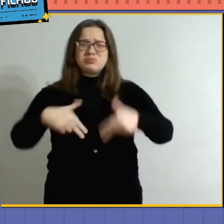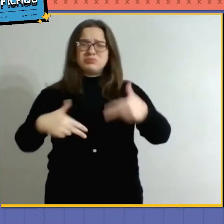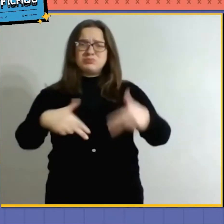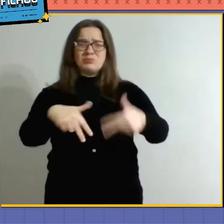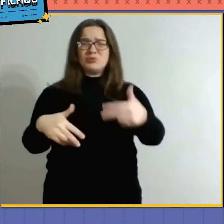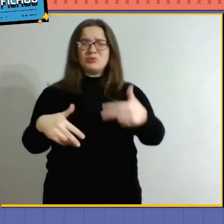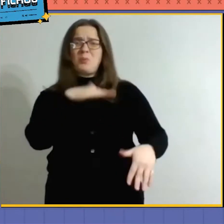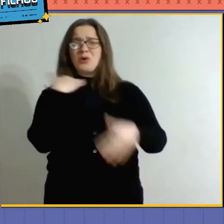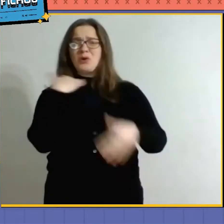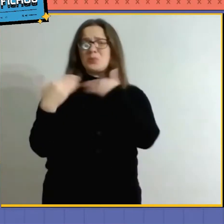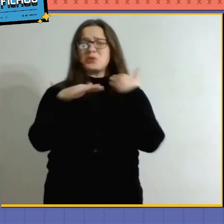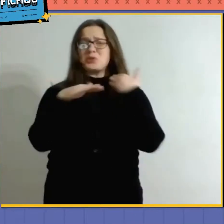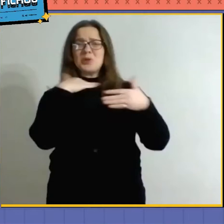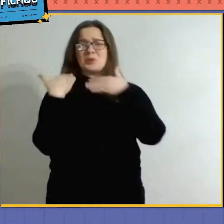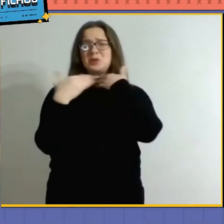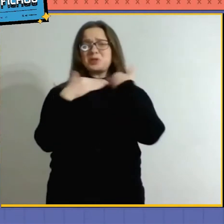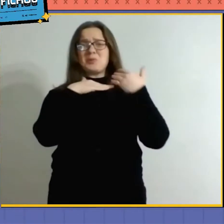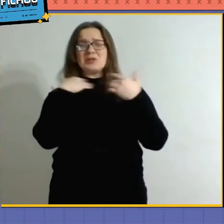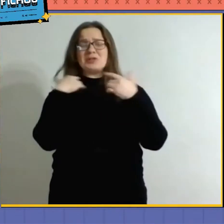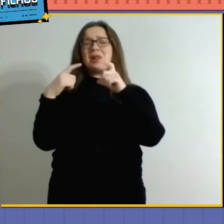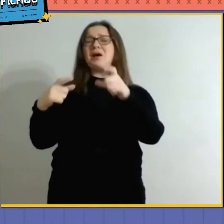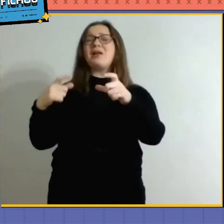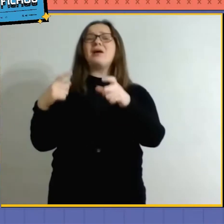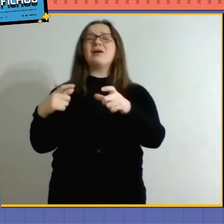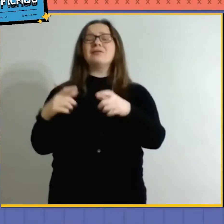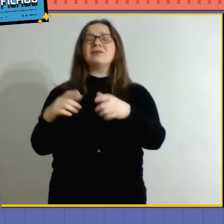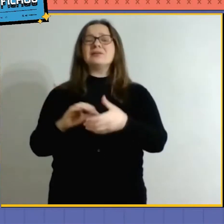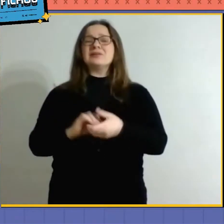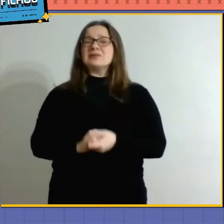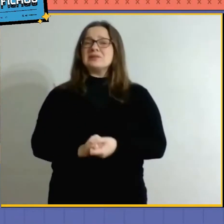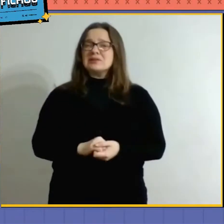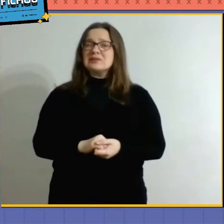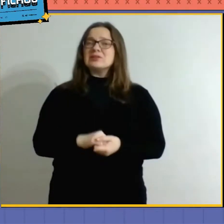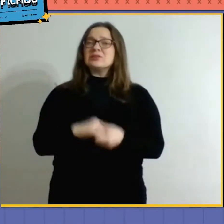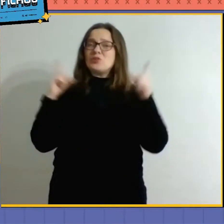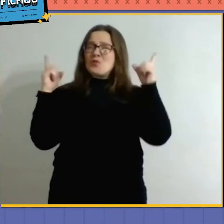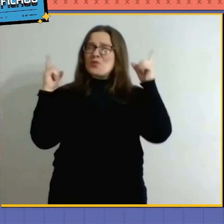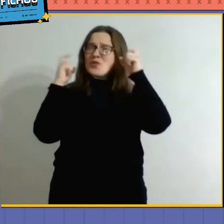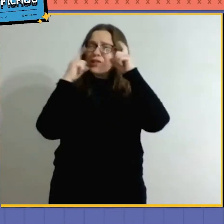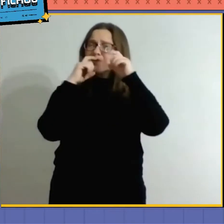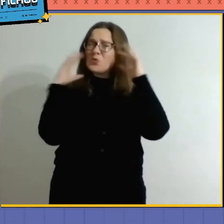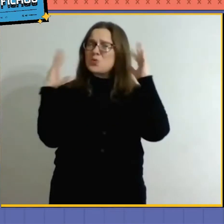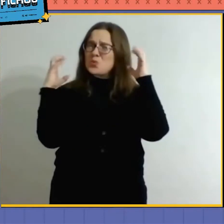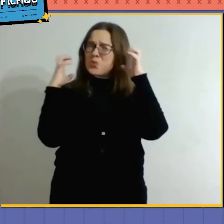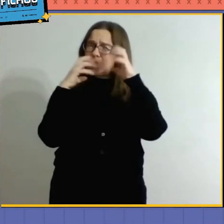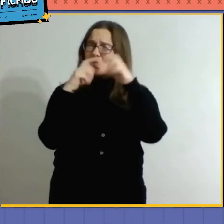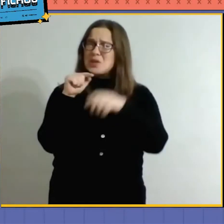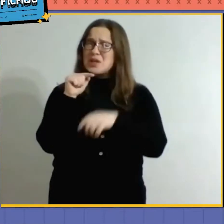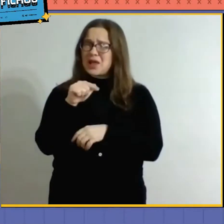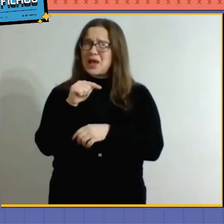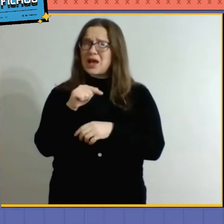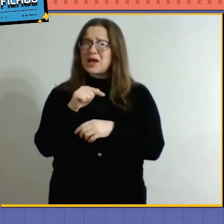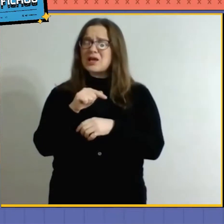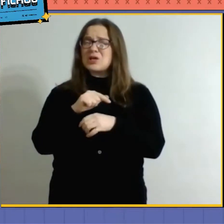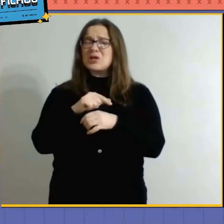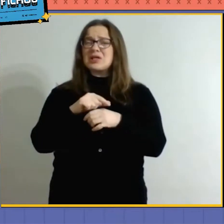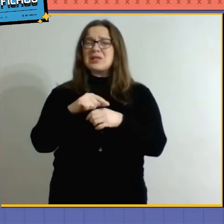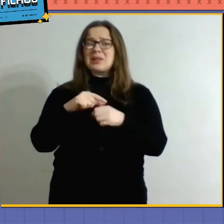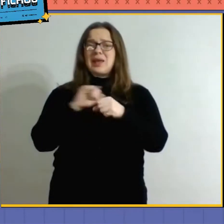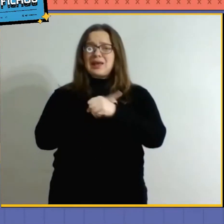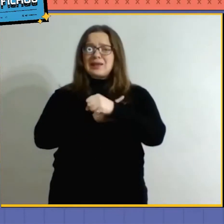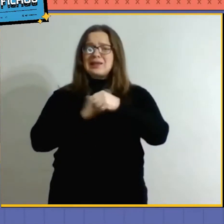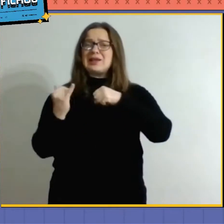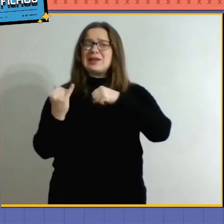E aí o que acontece nessa batalha de Okinawa os milhares de japoneses que estavam nessa Ilha eles estavam